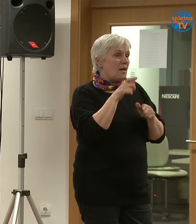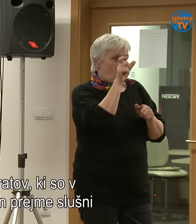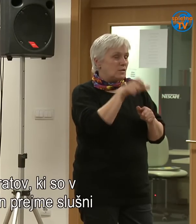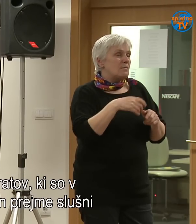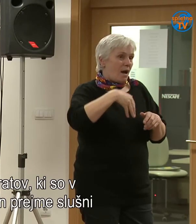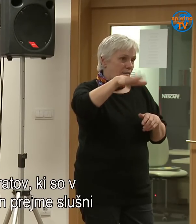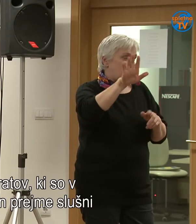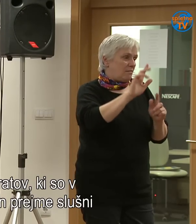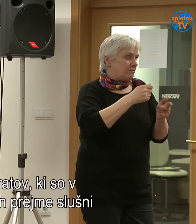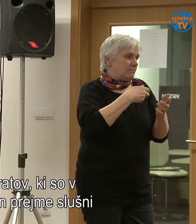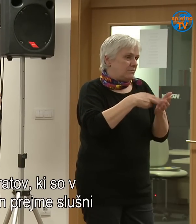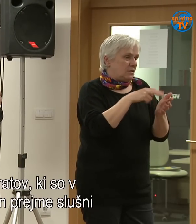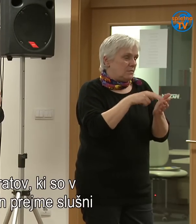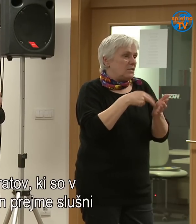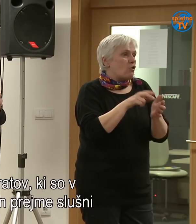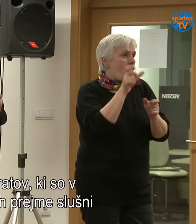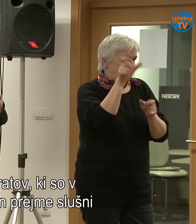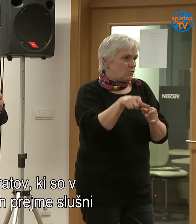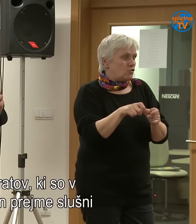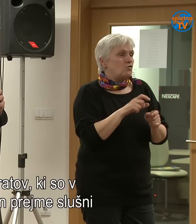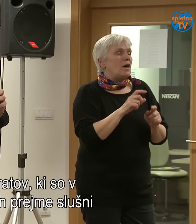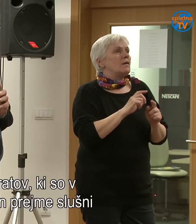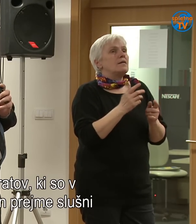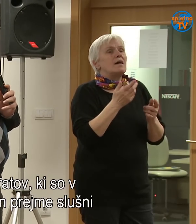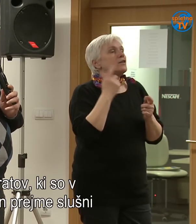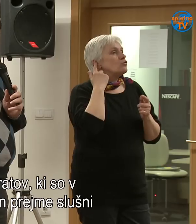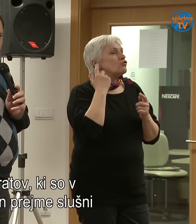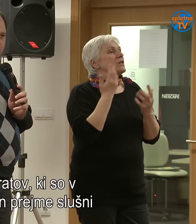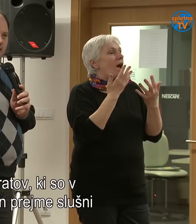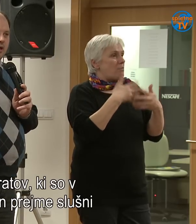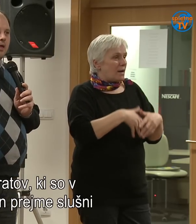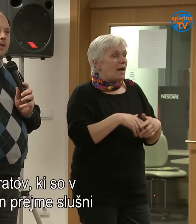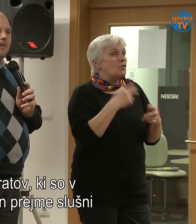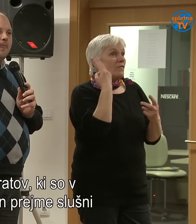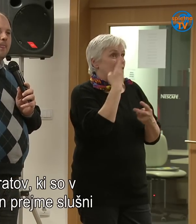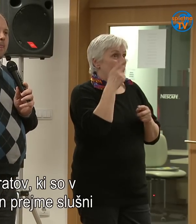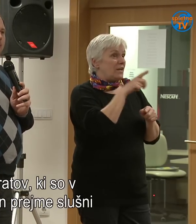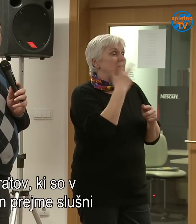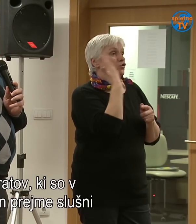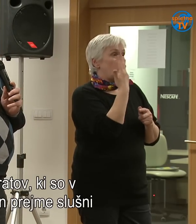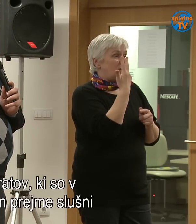dobavitelju slušnih aparatov, ki so v Sloveniji 3,